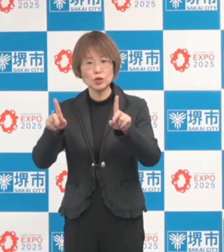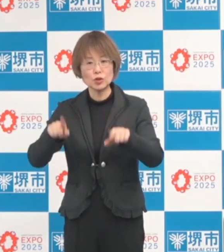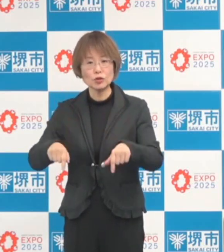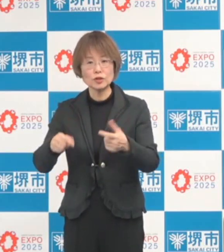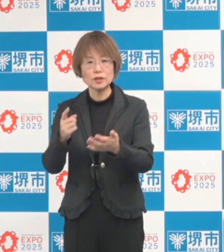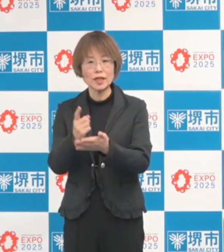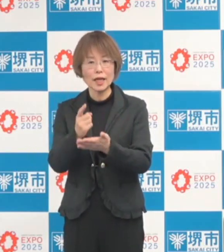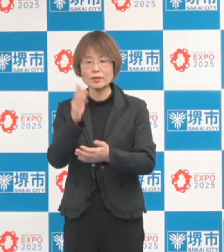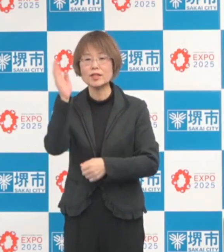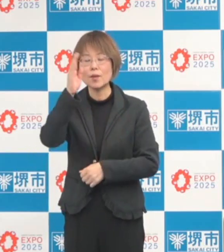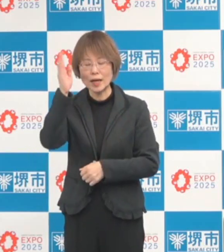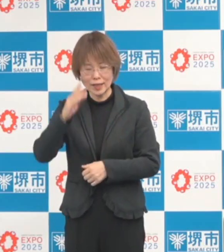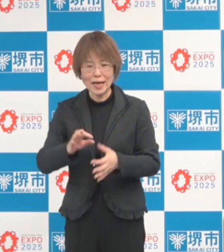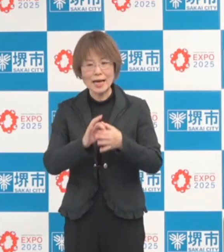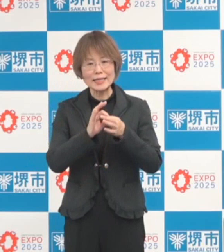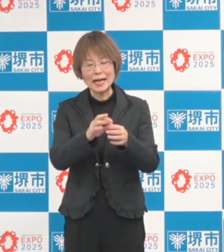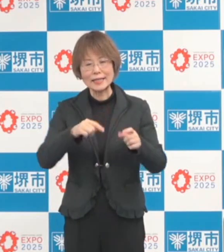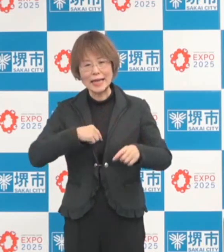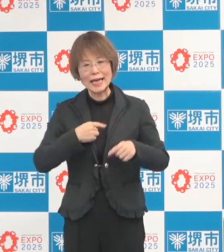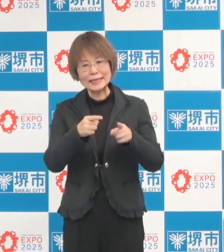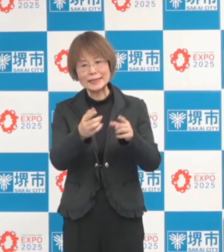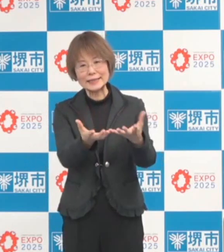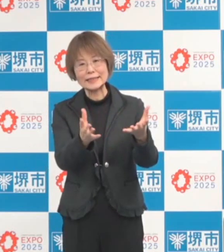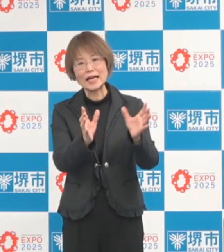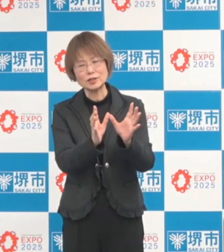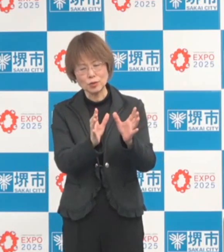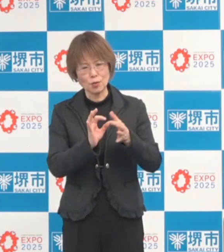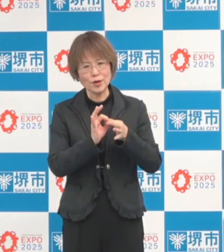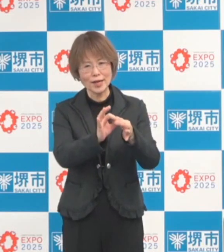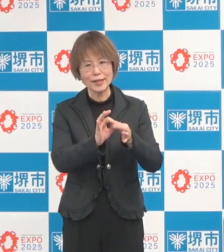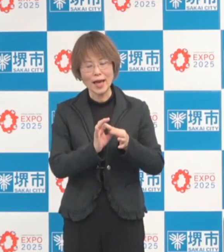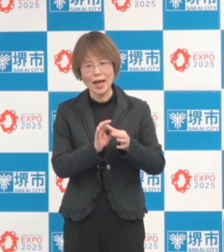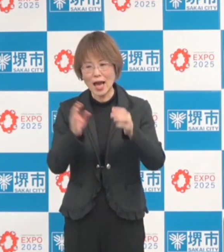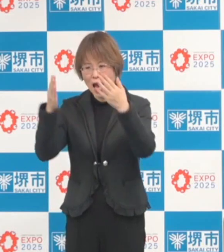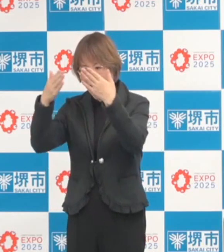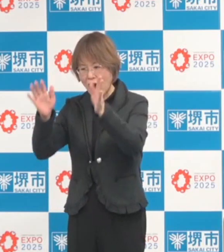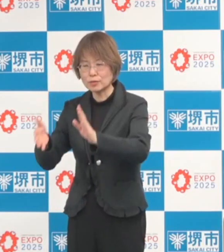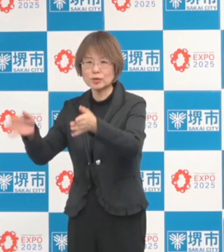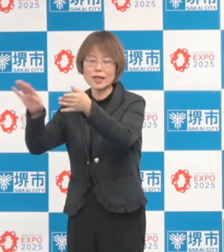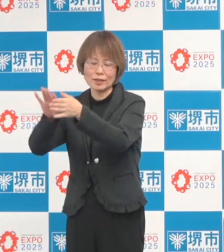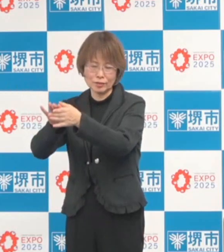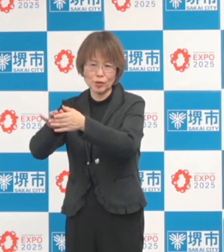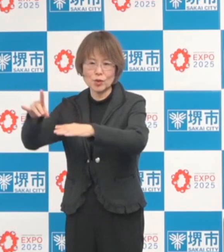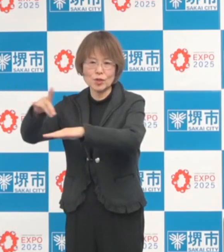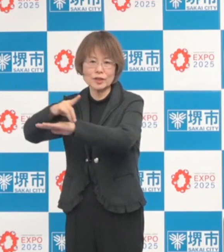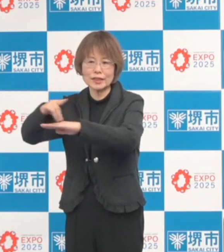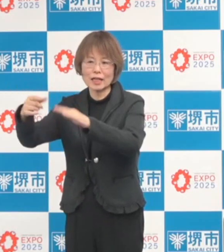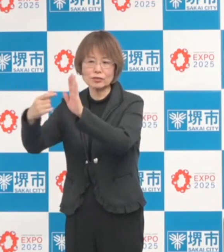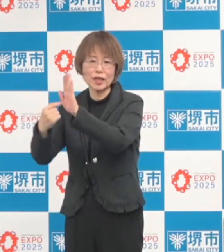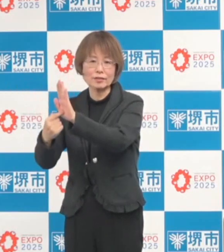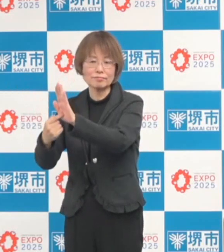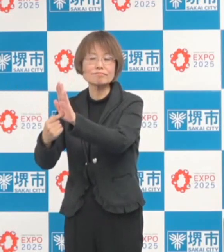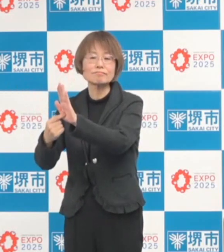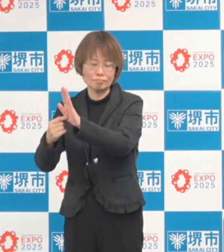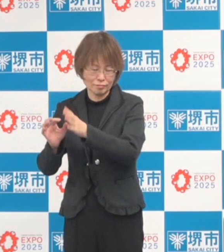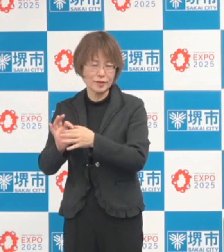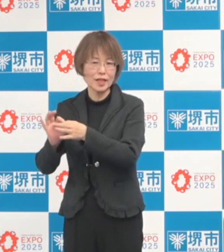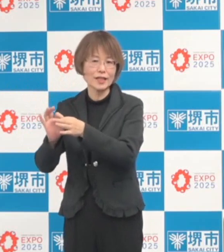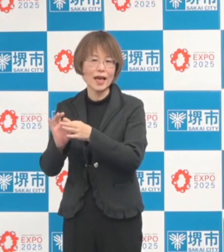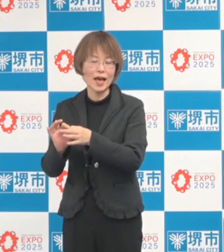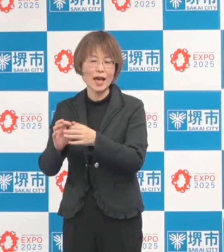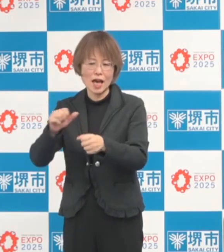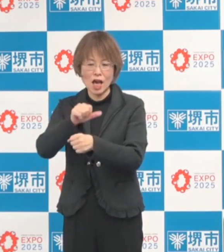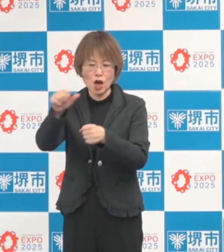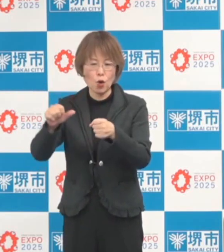ですね、関係自治体と連携をしたり、博物館との企画展も行いながら、この5周年を迎える年にです